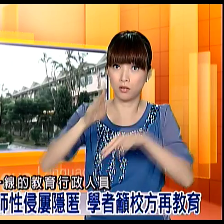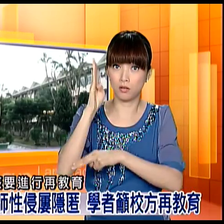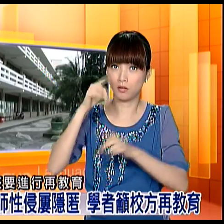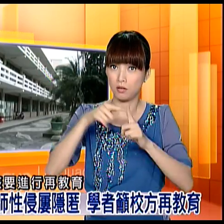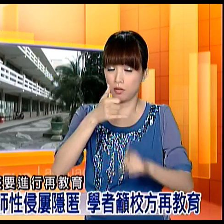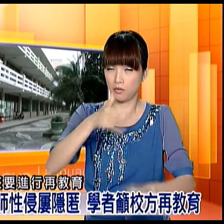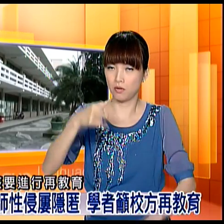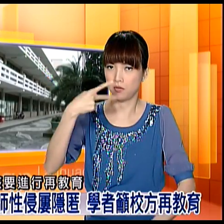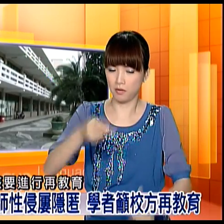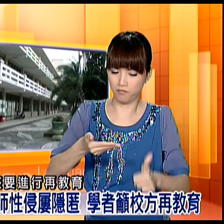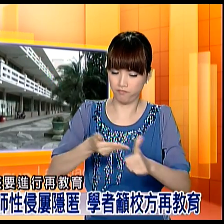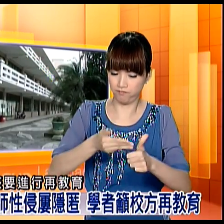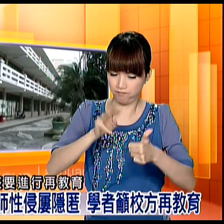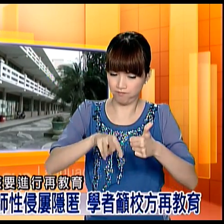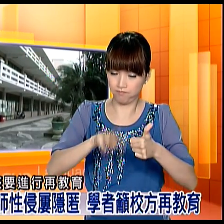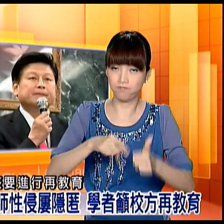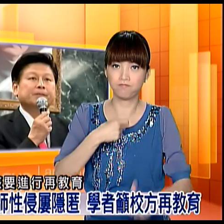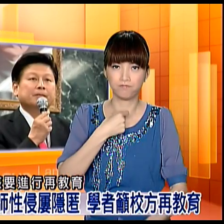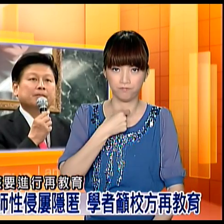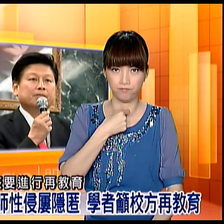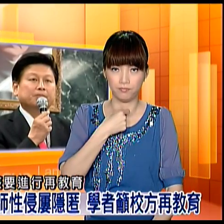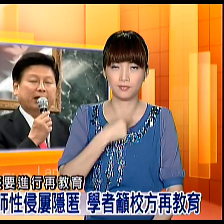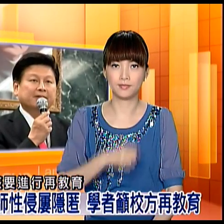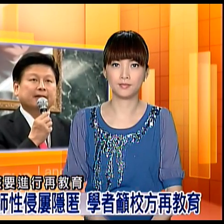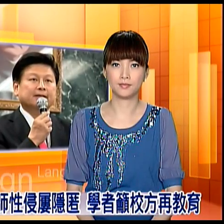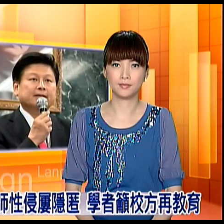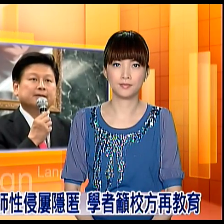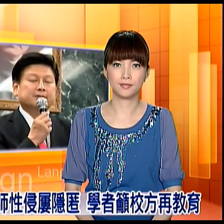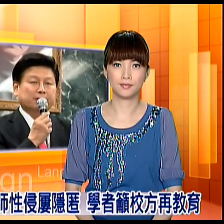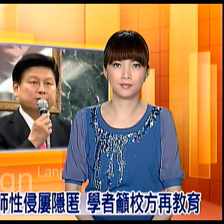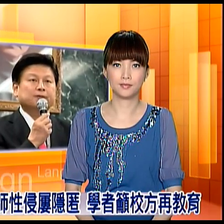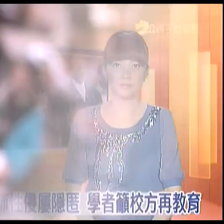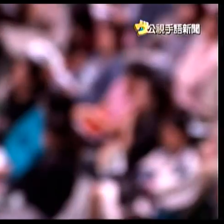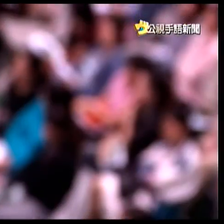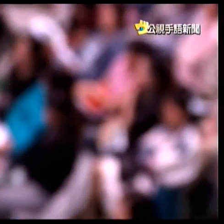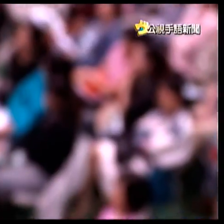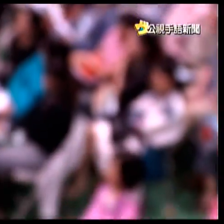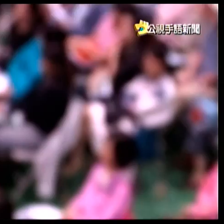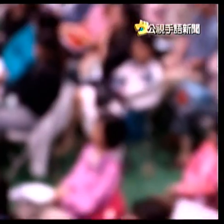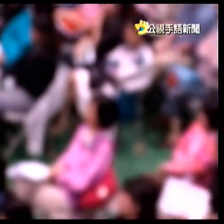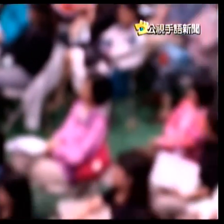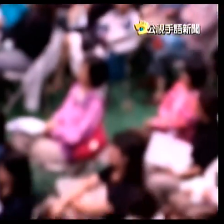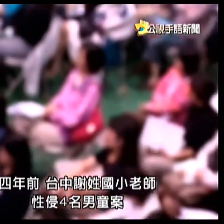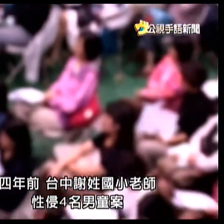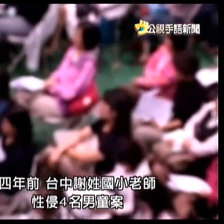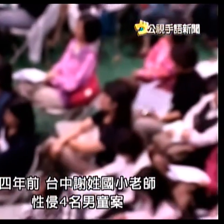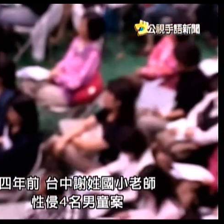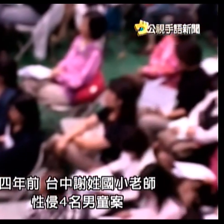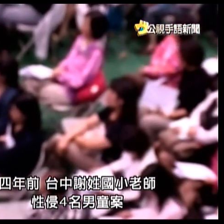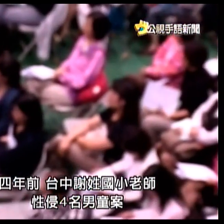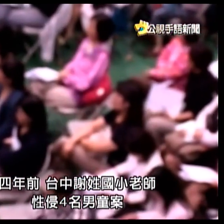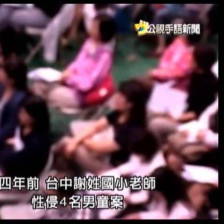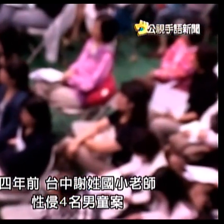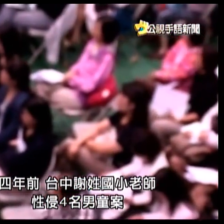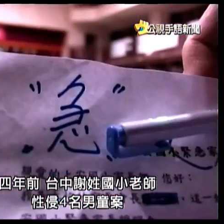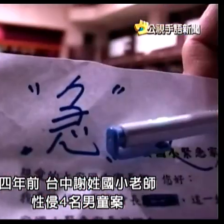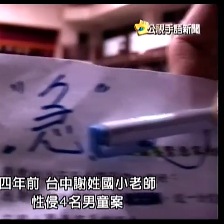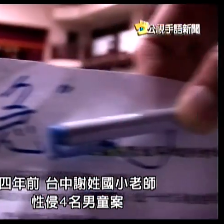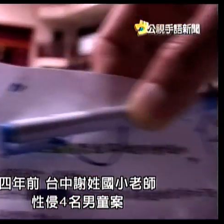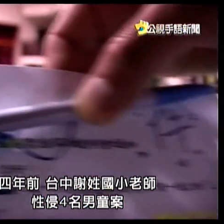应该要进行再教育。 4年前，台中谢姓国小老师性侵4名